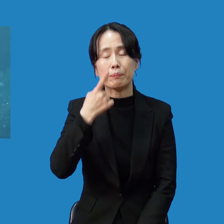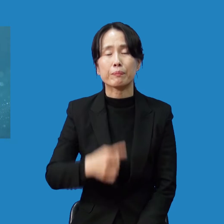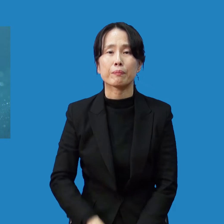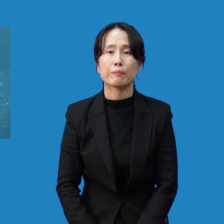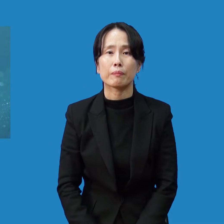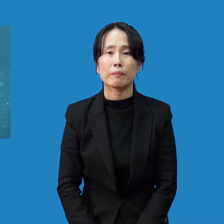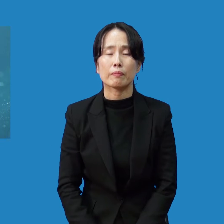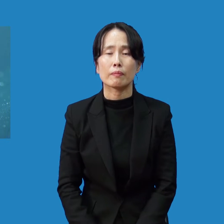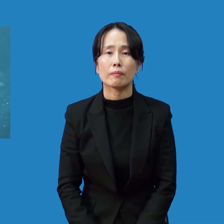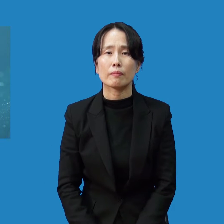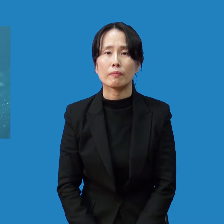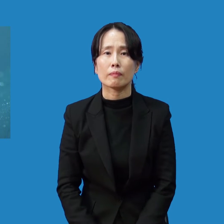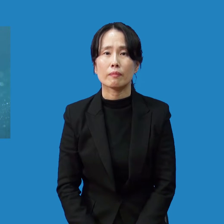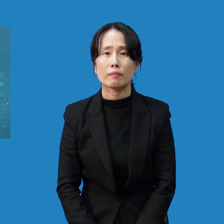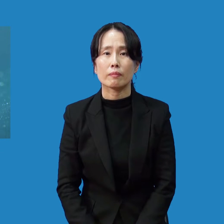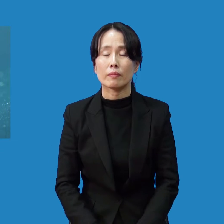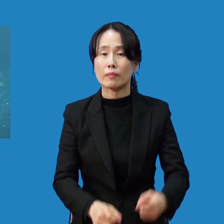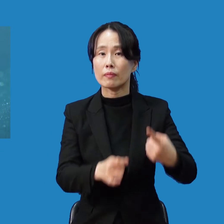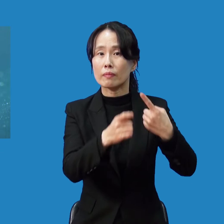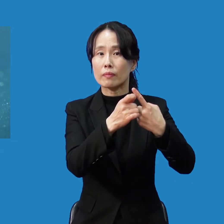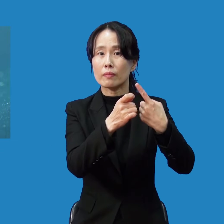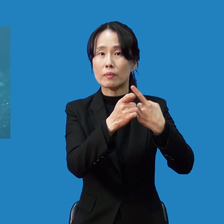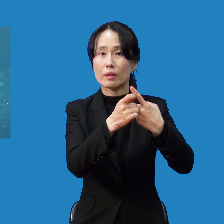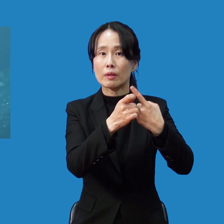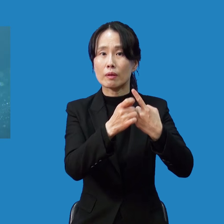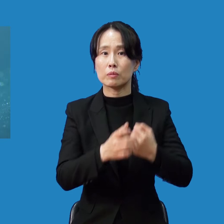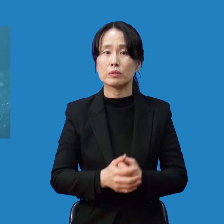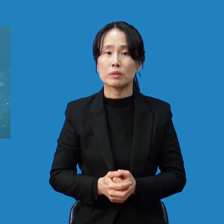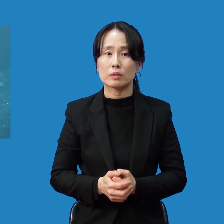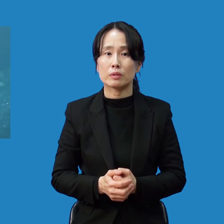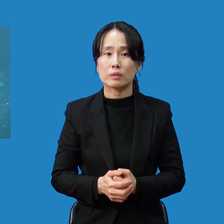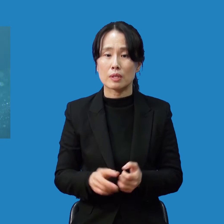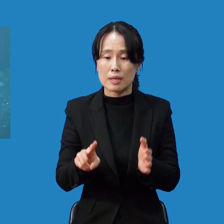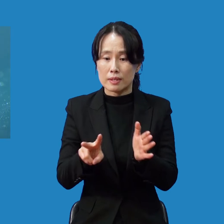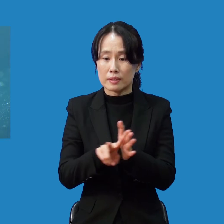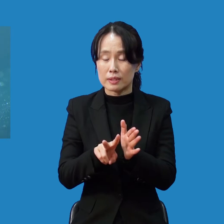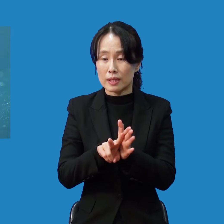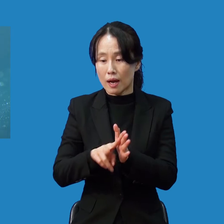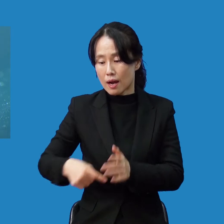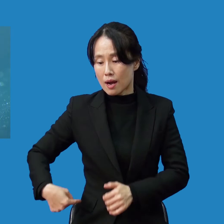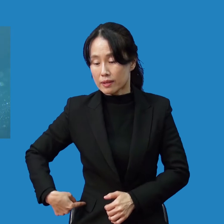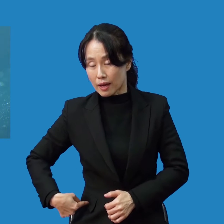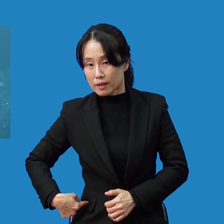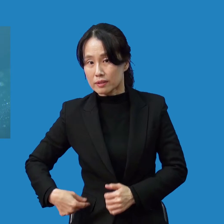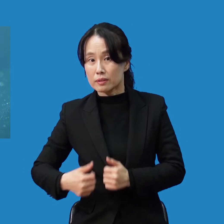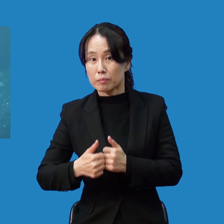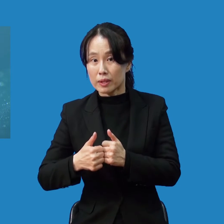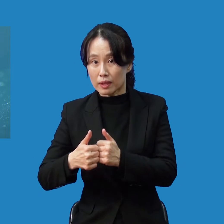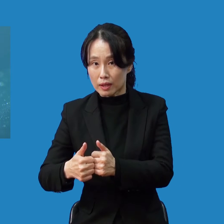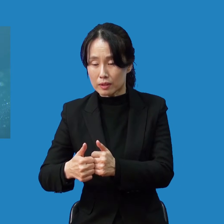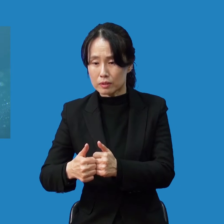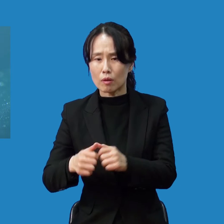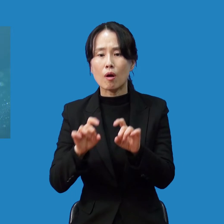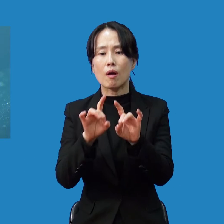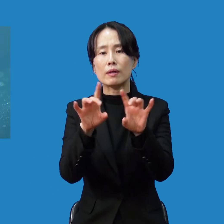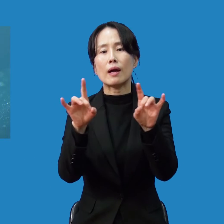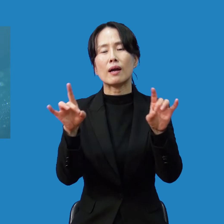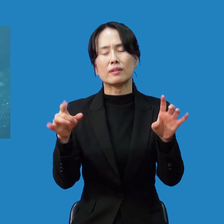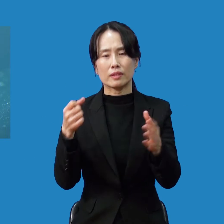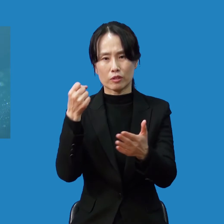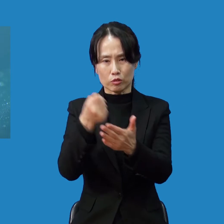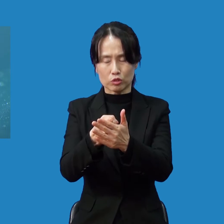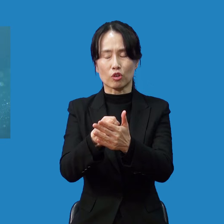합니다. 자, 첫째는 신앙 양심에 따라 각자 결정을 해야